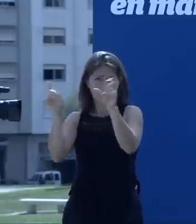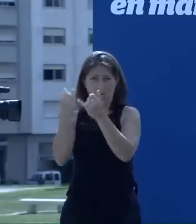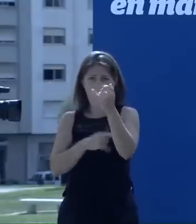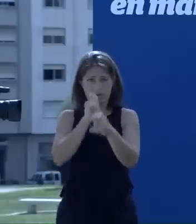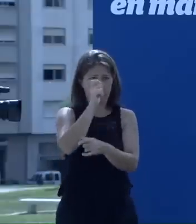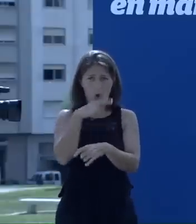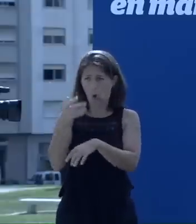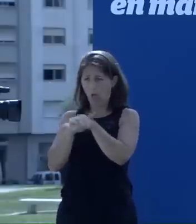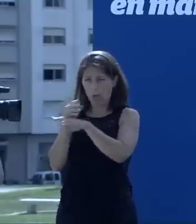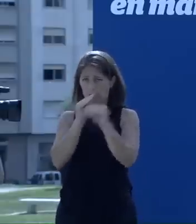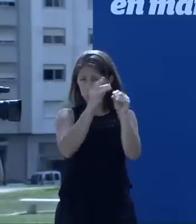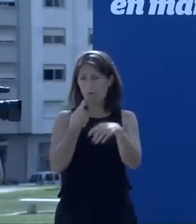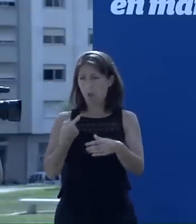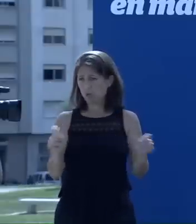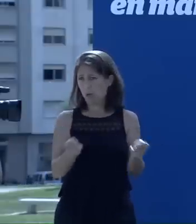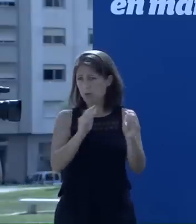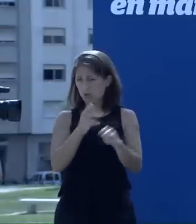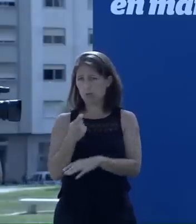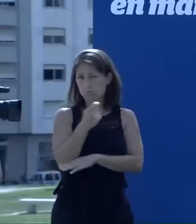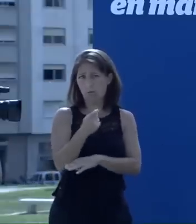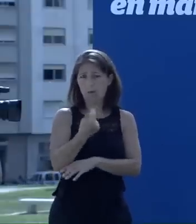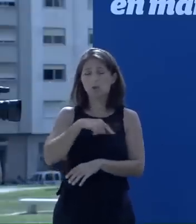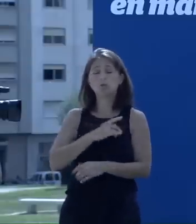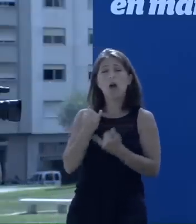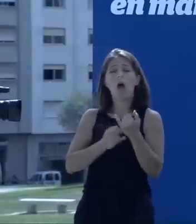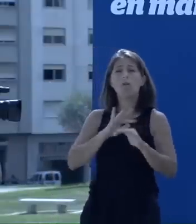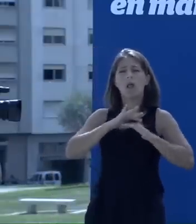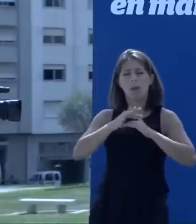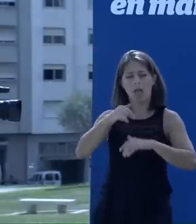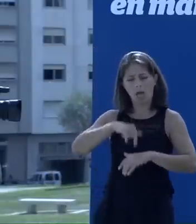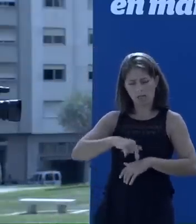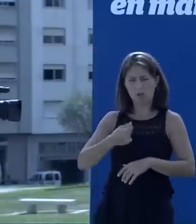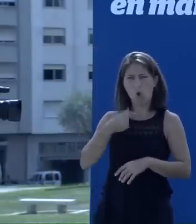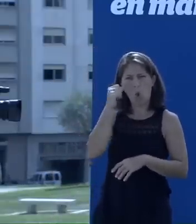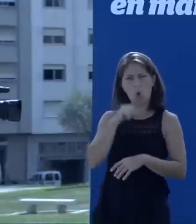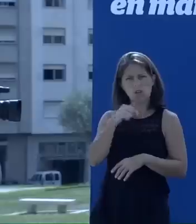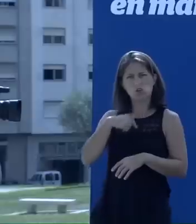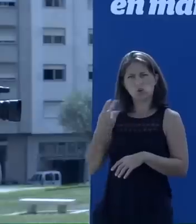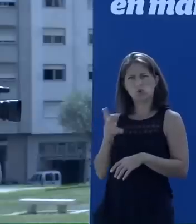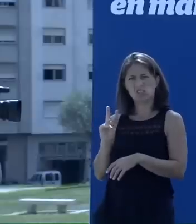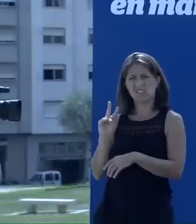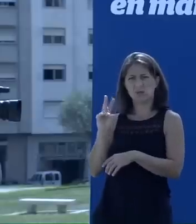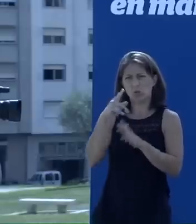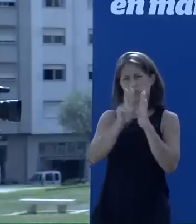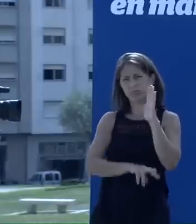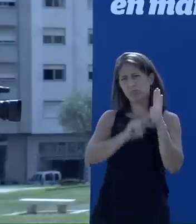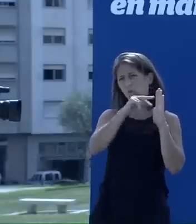campañas. Como candidato número 2 de Marea pola provincia de Ourense, logo de chegarme outro día ao Val de Monterrey a ver un lume